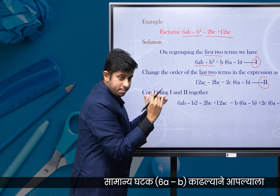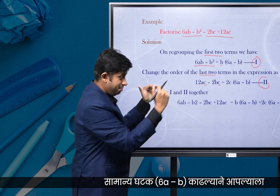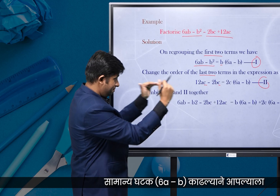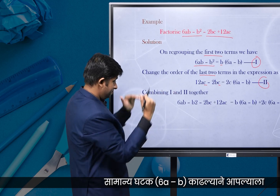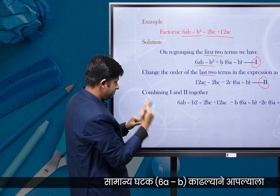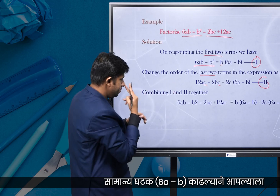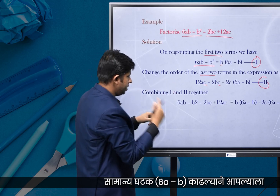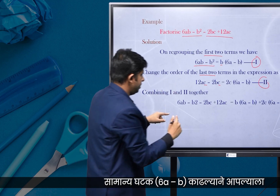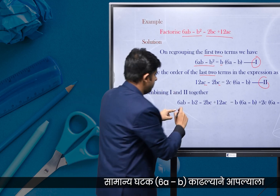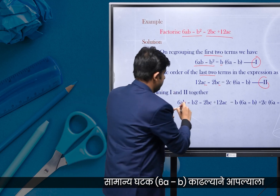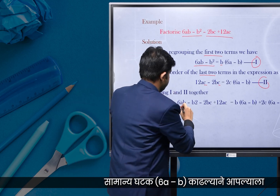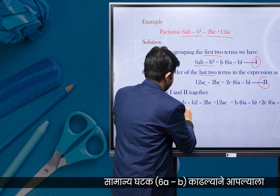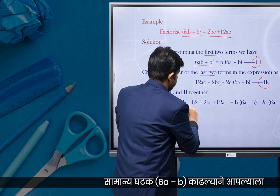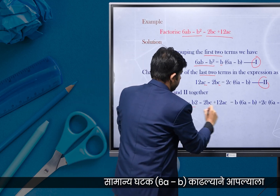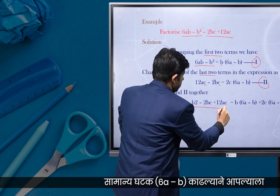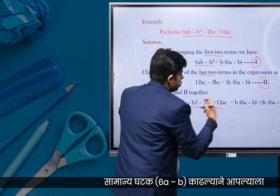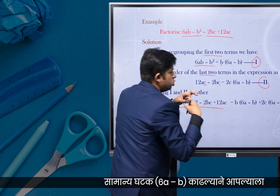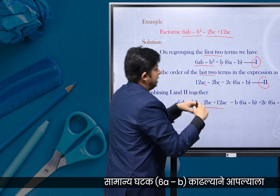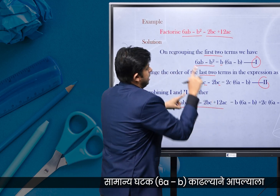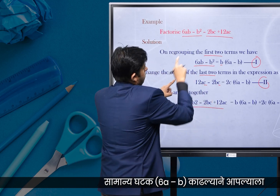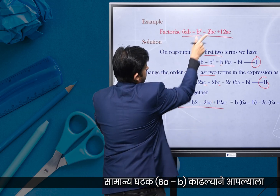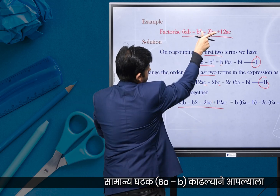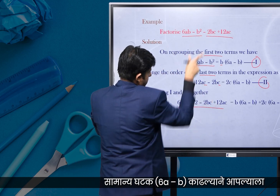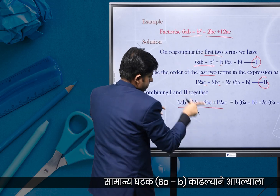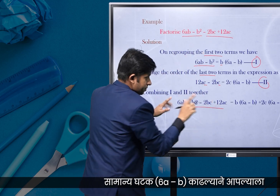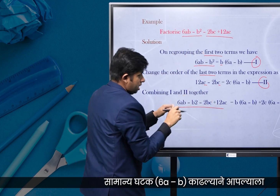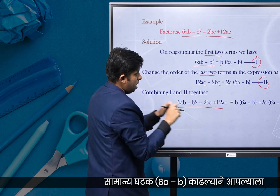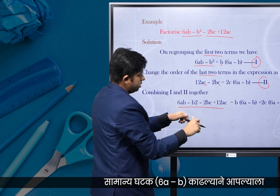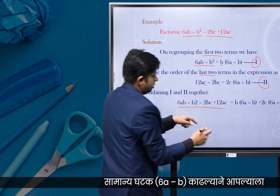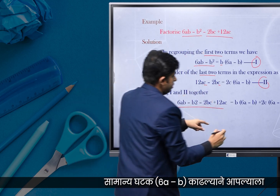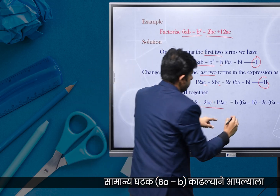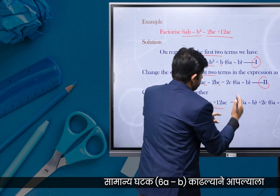सामान्य घटक कंसामध्ये 6a वजा b काढल्याने आपल्याला बरोबर